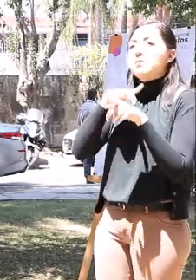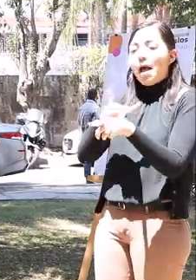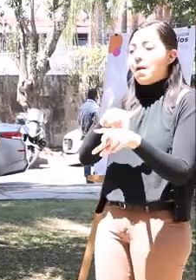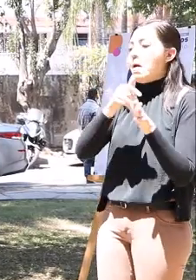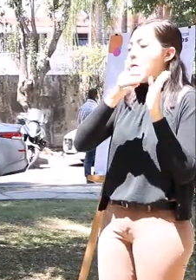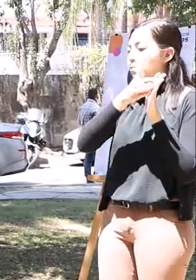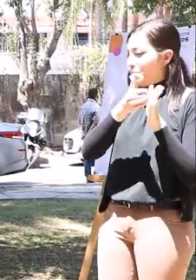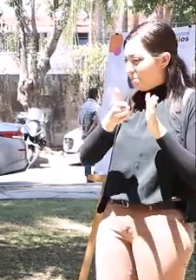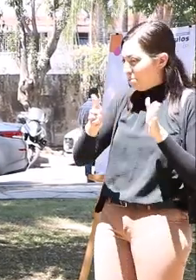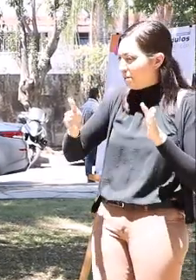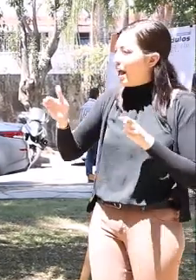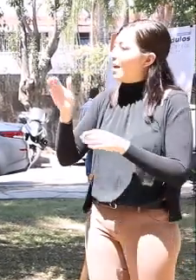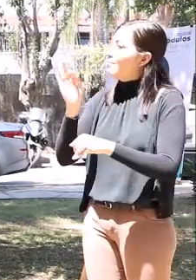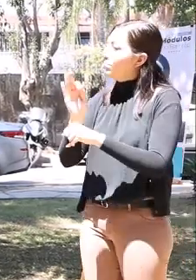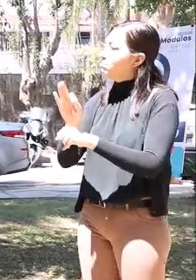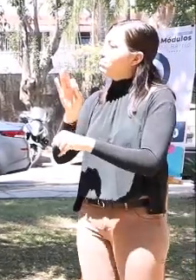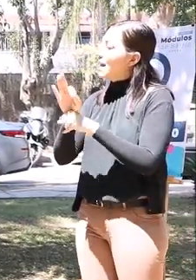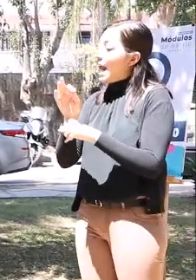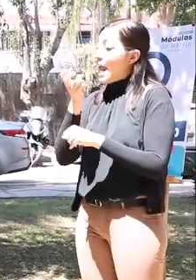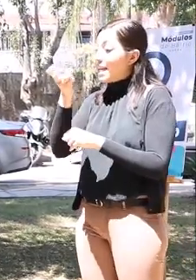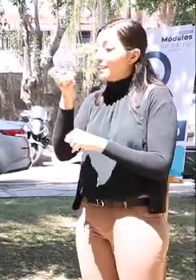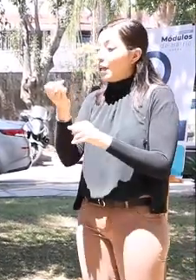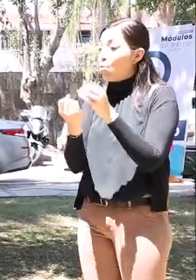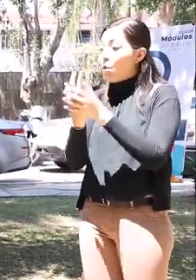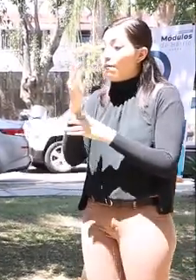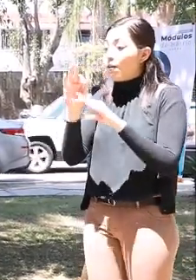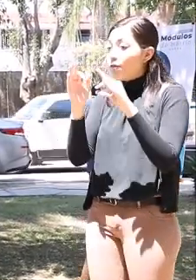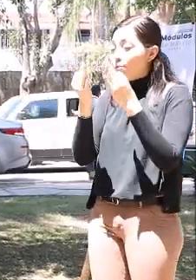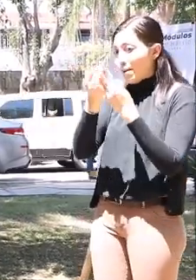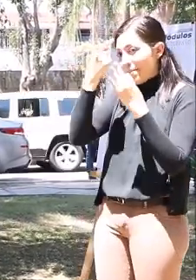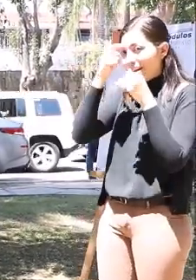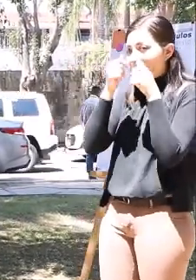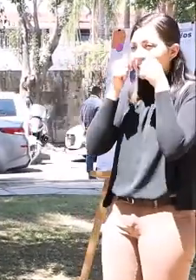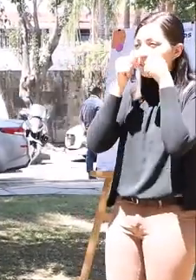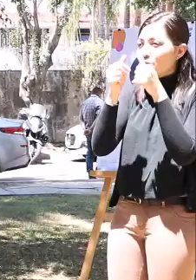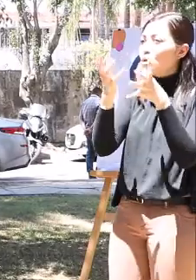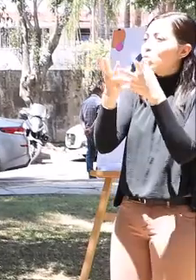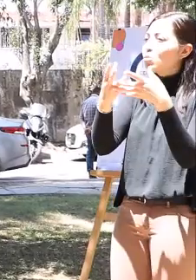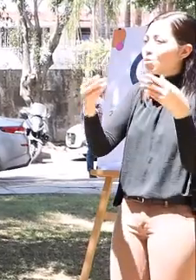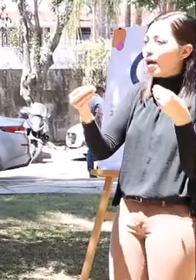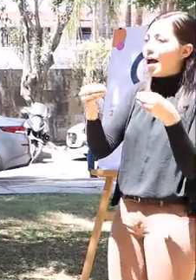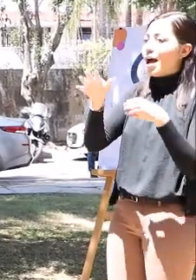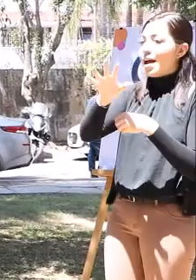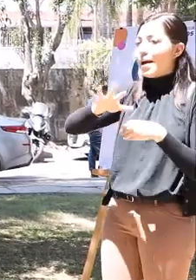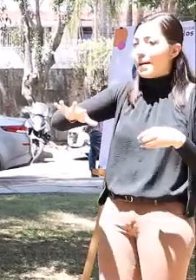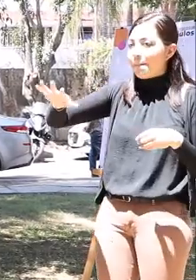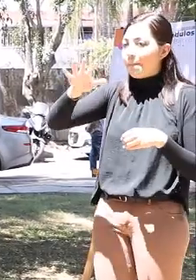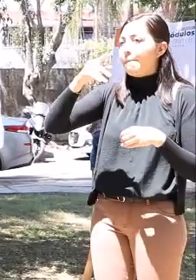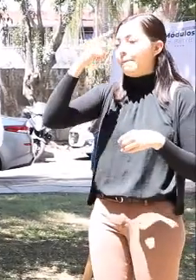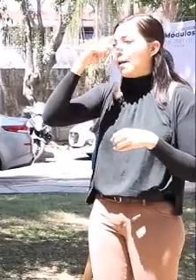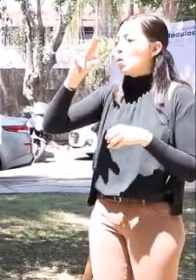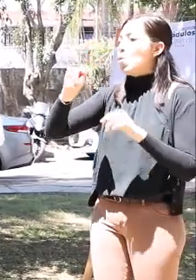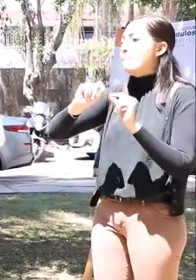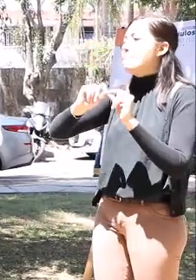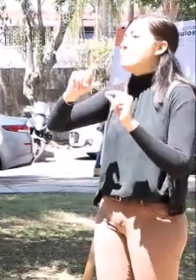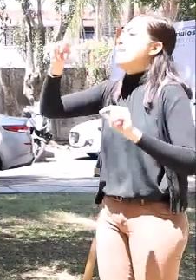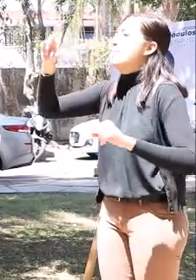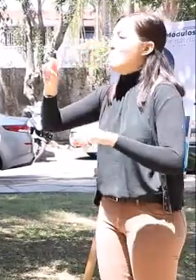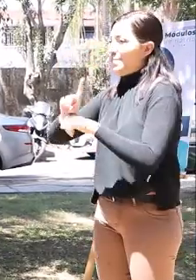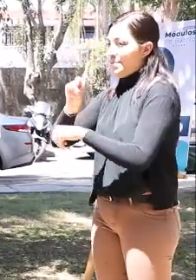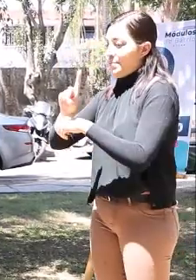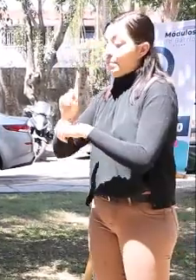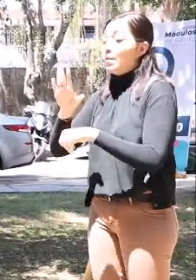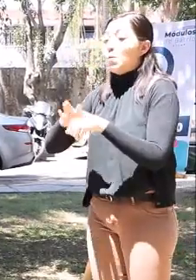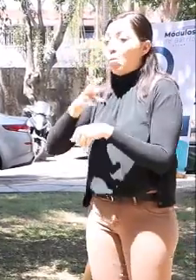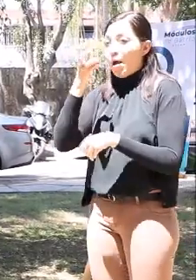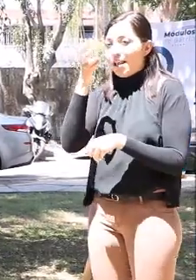este modelo como un modelo nuevo que ayude a resolver los conflictos desde la comunidad para que no escalen. Y es ahí donde se